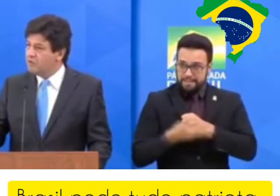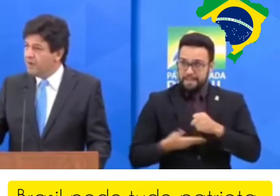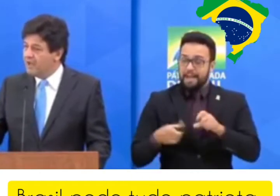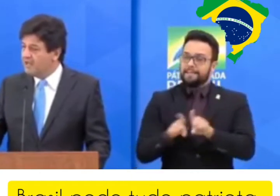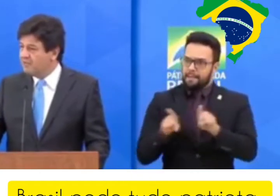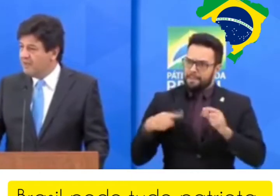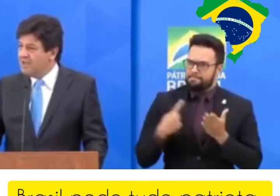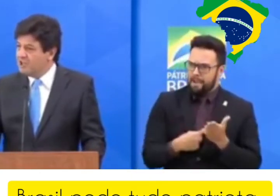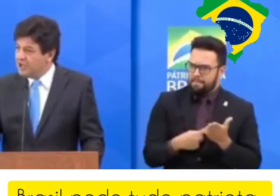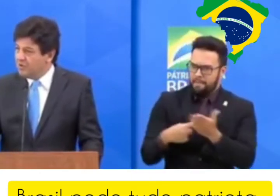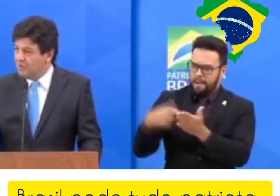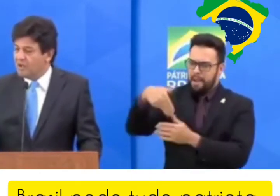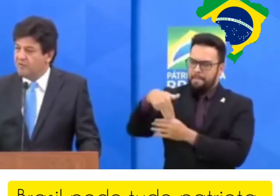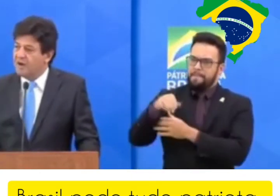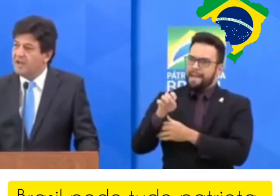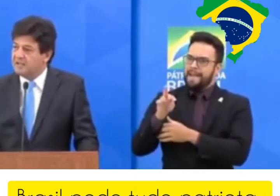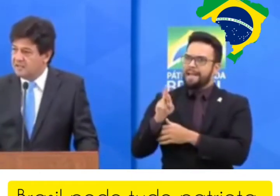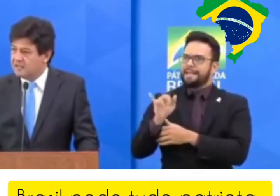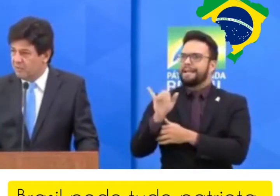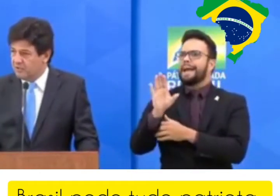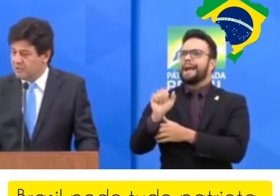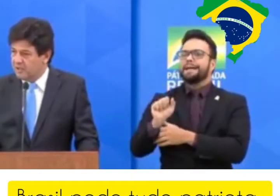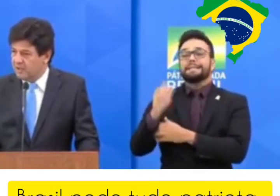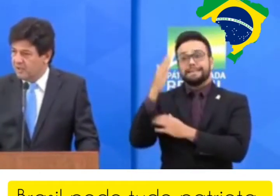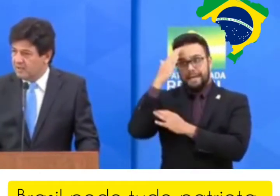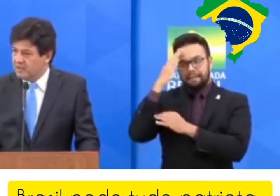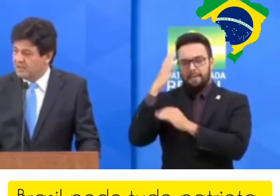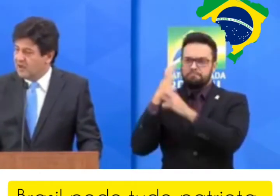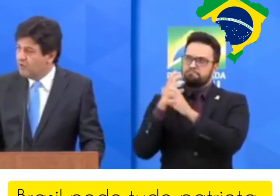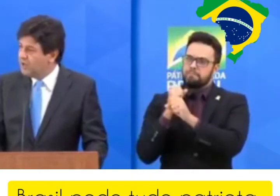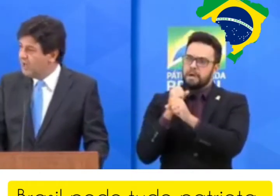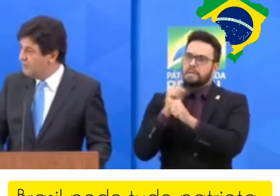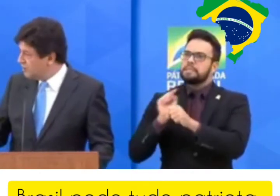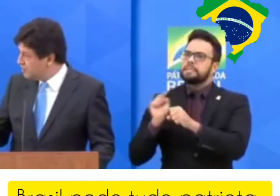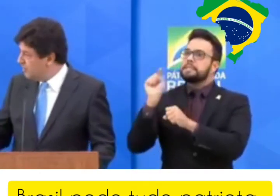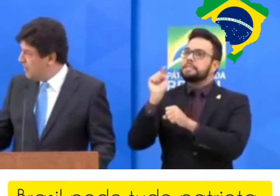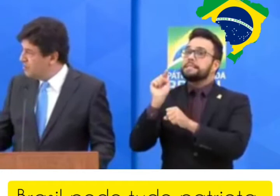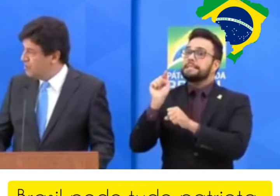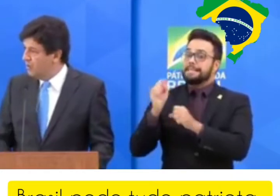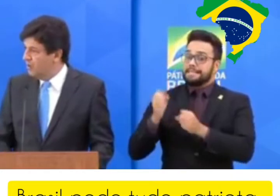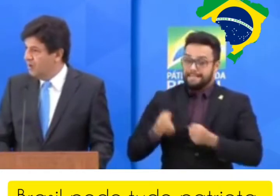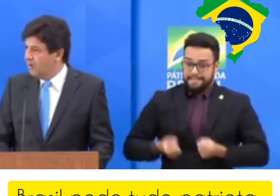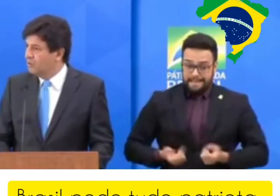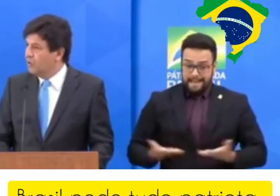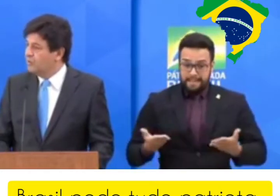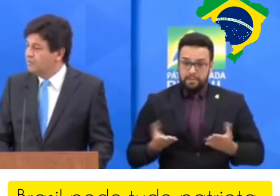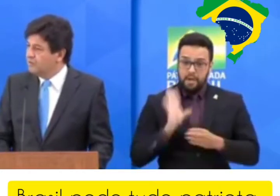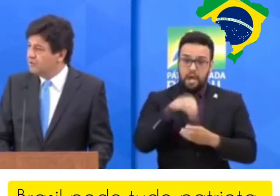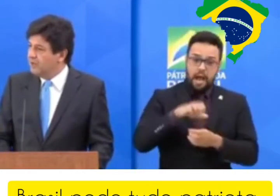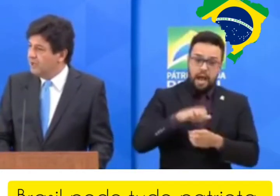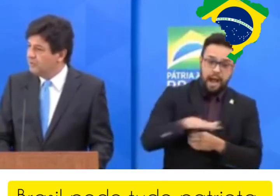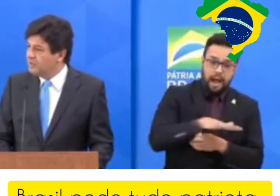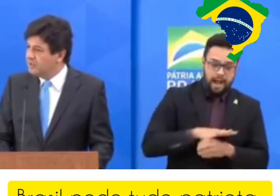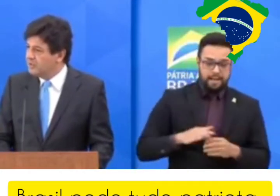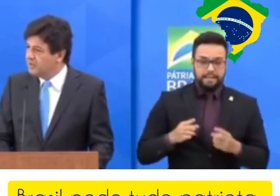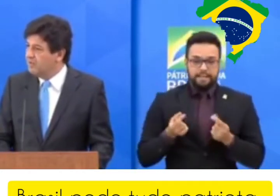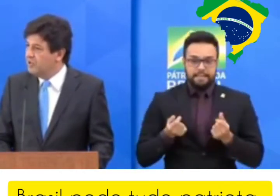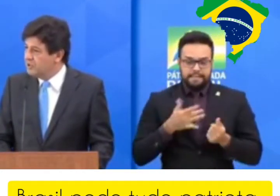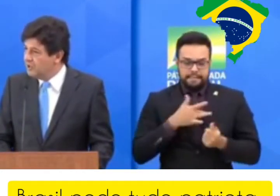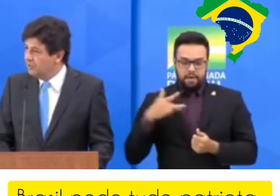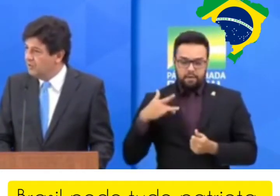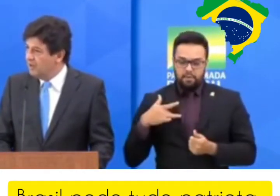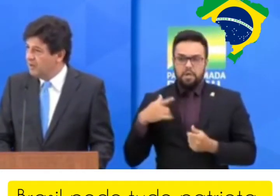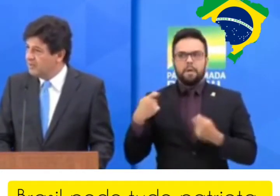primeira vez o país vai medir o que faz em saúde. Se saúde é investimento, todo investimento precisa